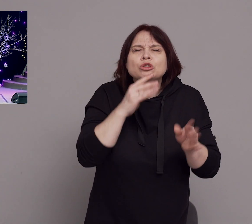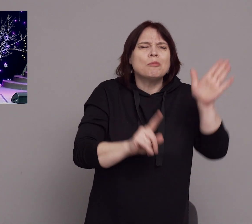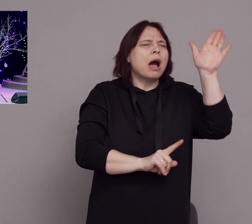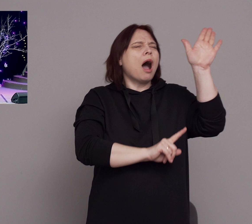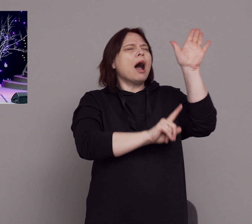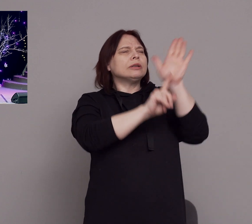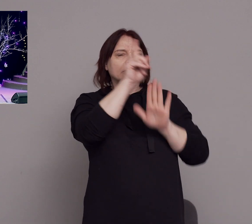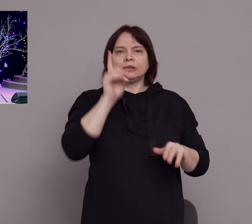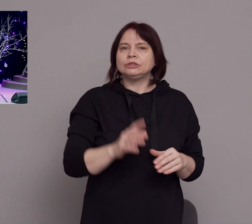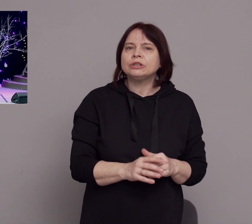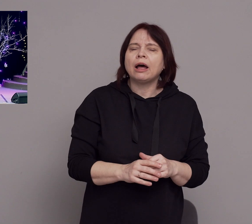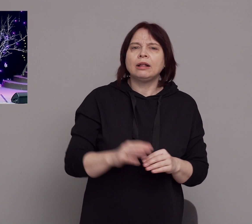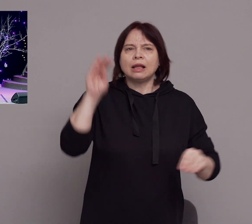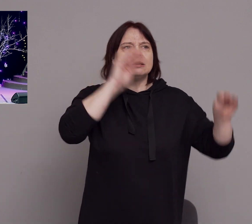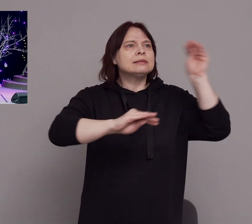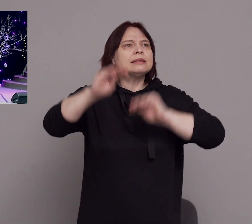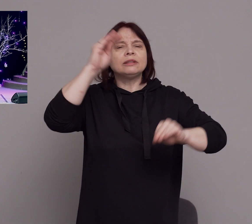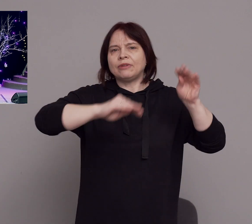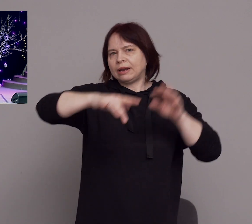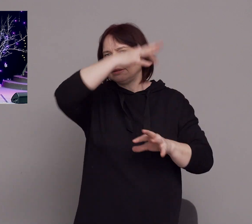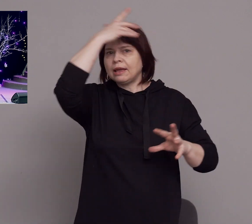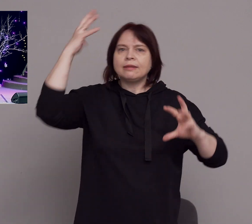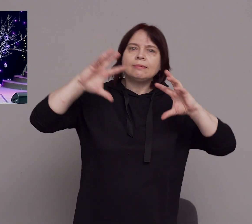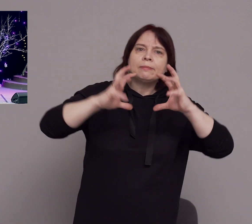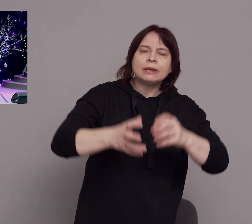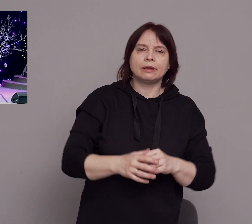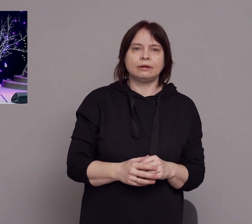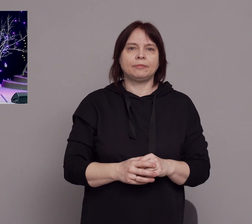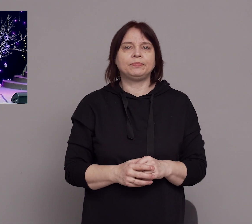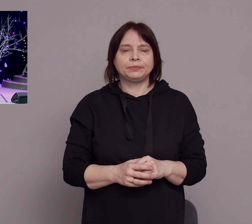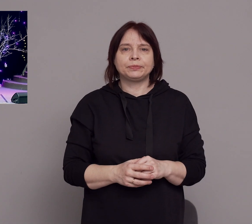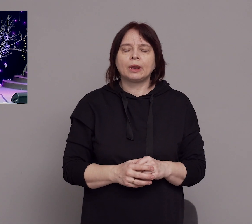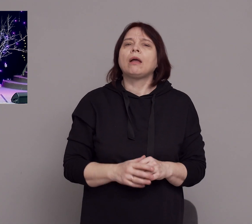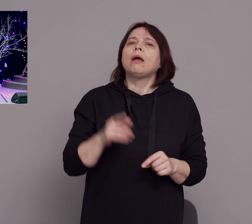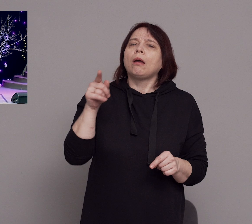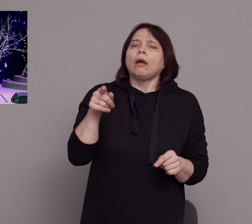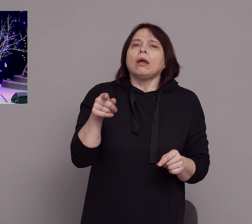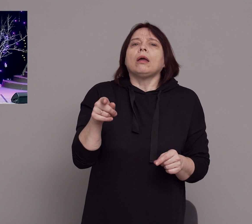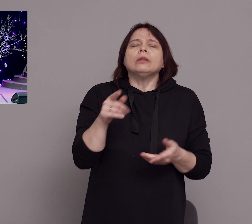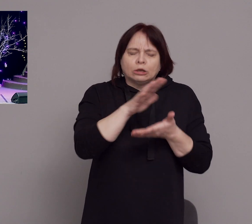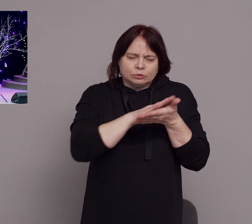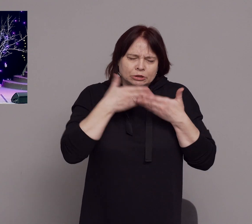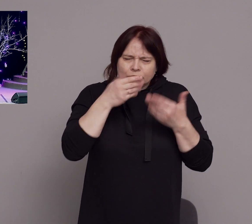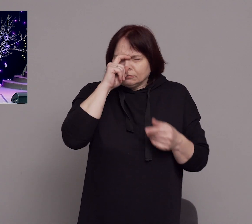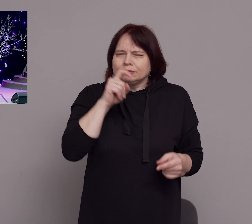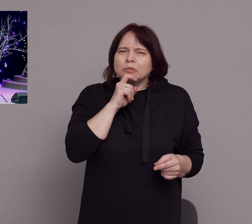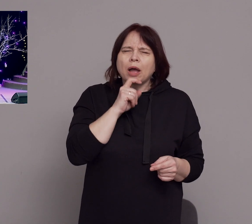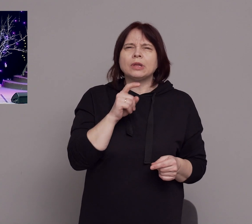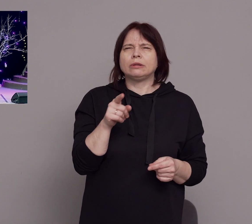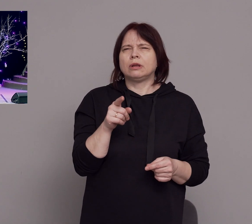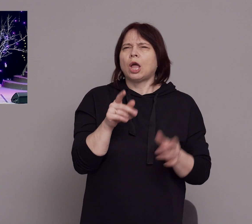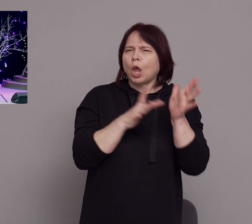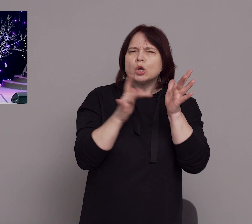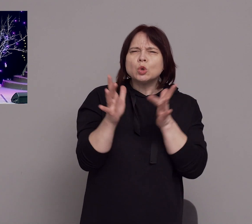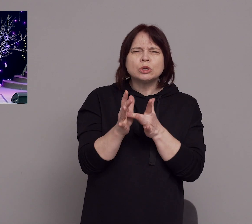почитал хищением быть равным Богу. И здесь слово «хищением» немножко непонятно нам, как нам понимать «не почитал хищением».